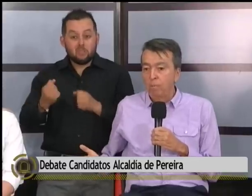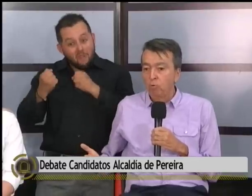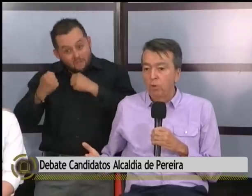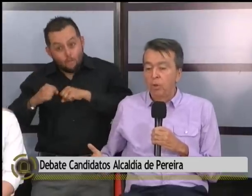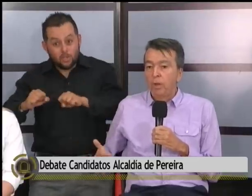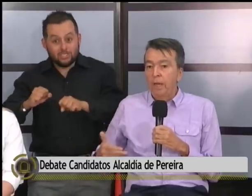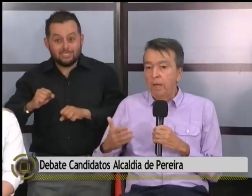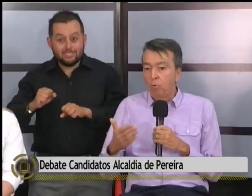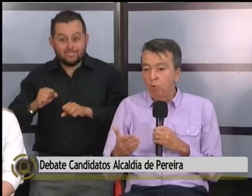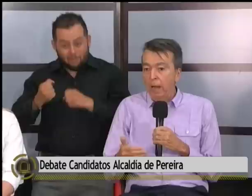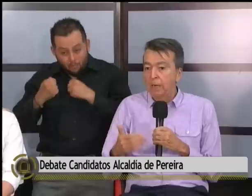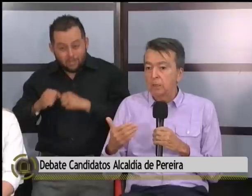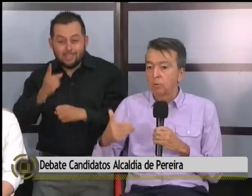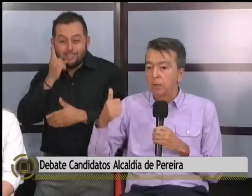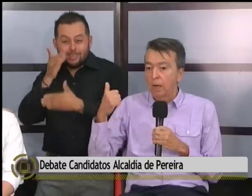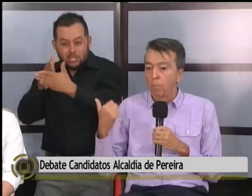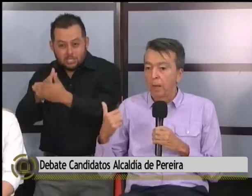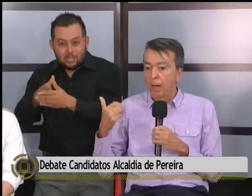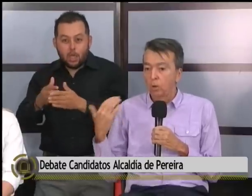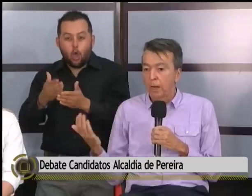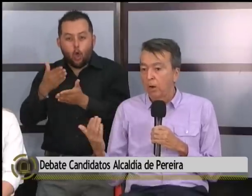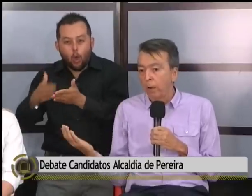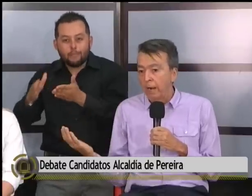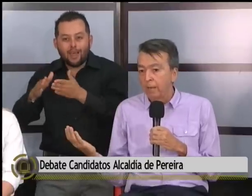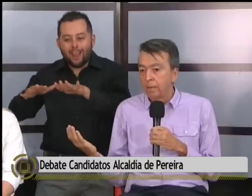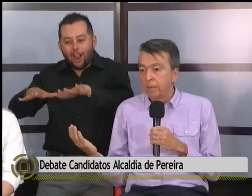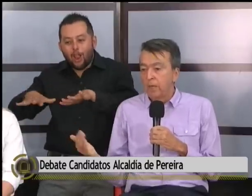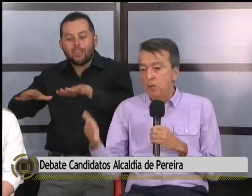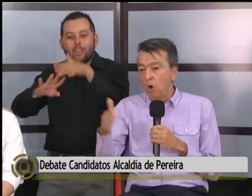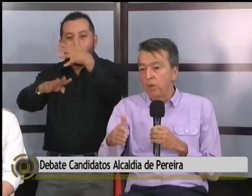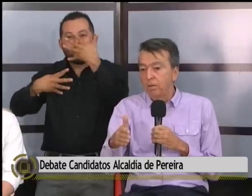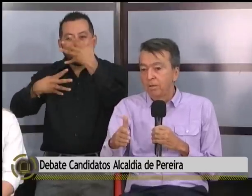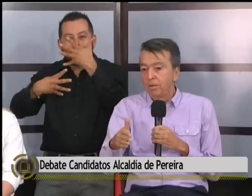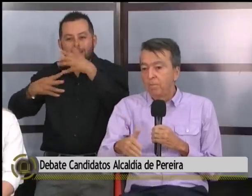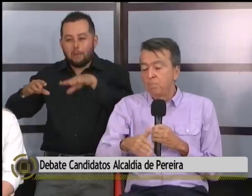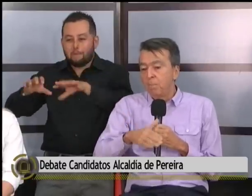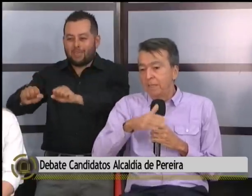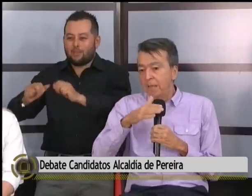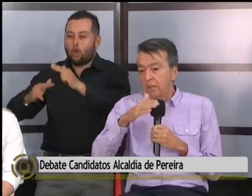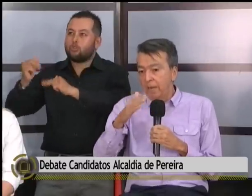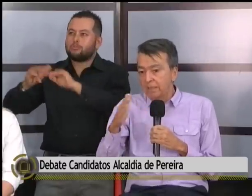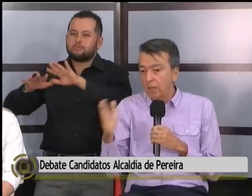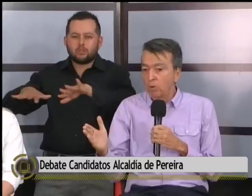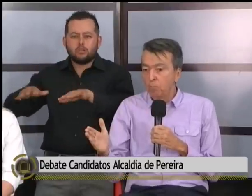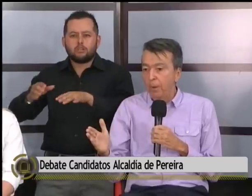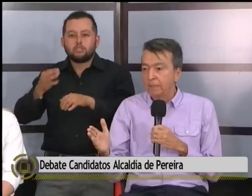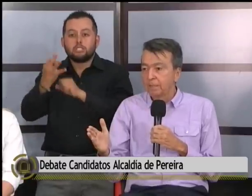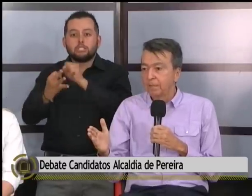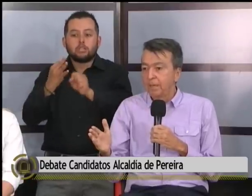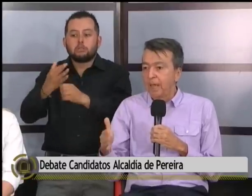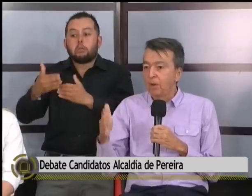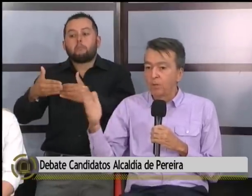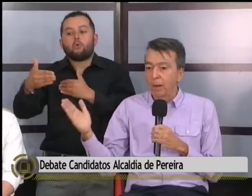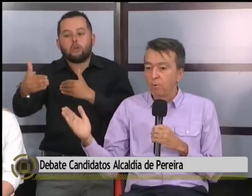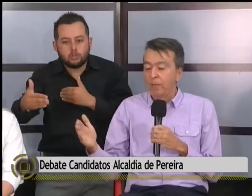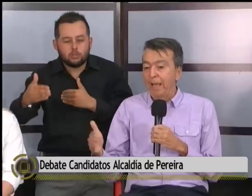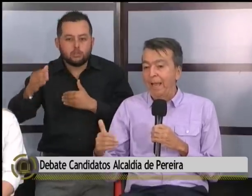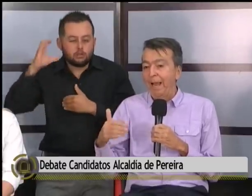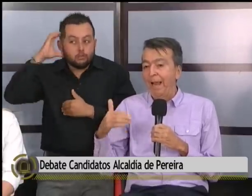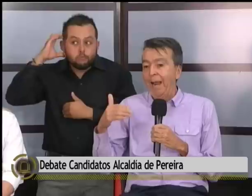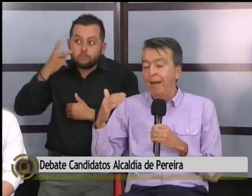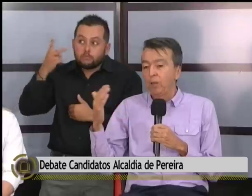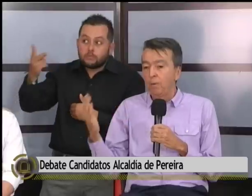que hicimos en denunciar la situación de la compra del lote de la novena y hoy, más de 3 años después, encontramos